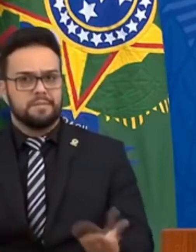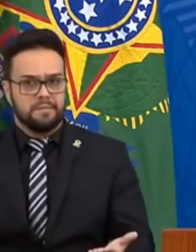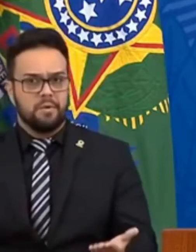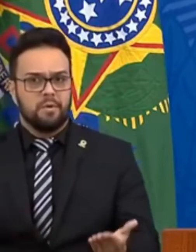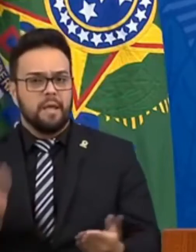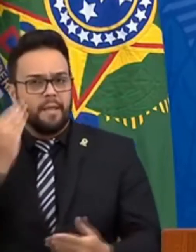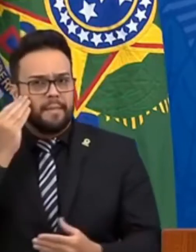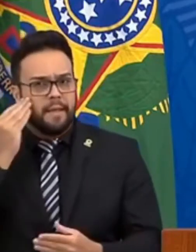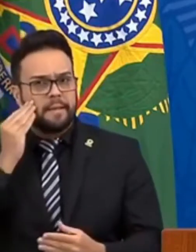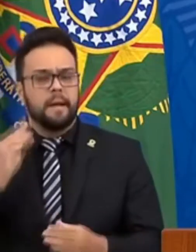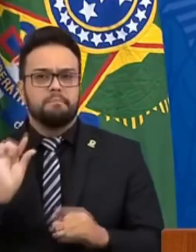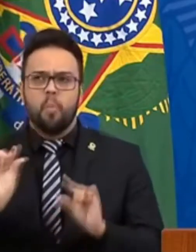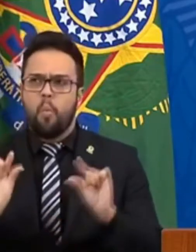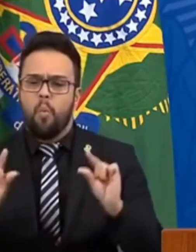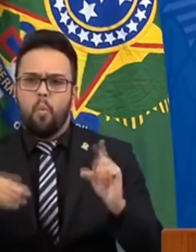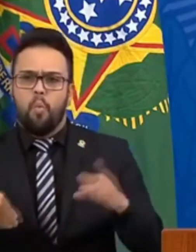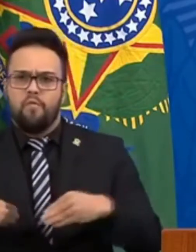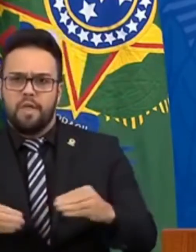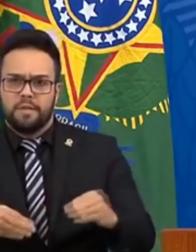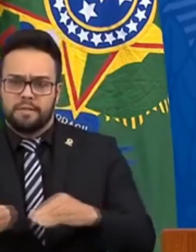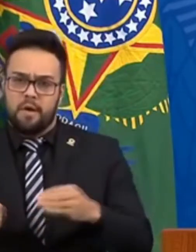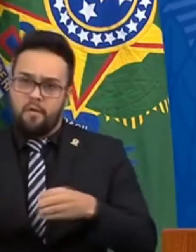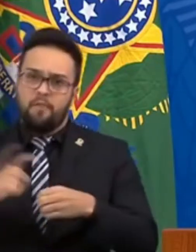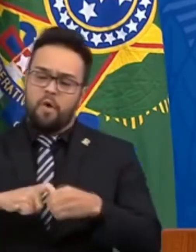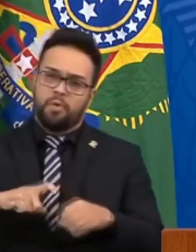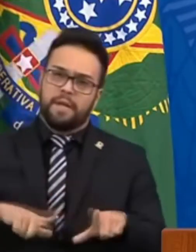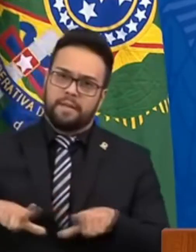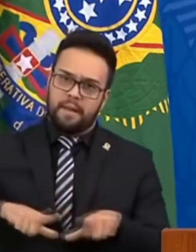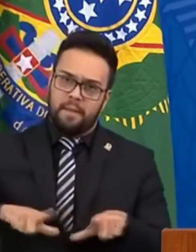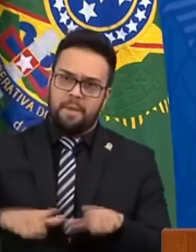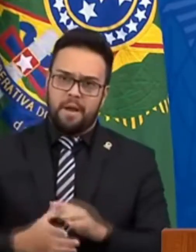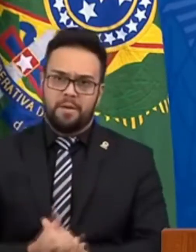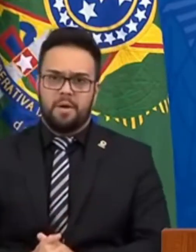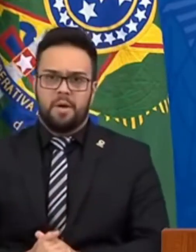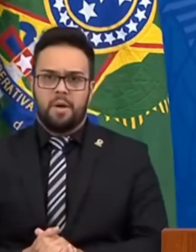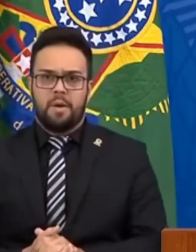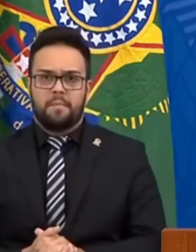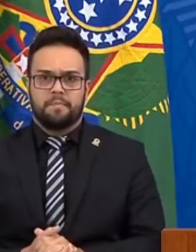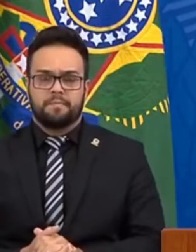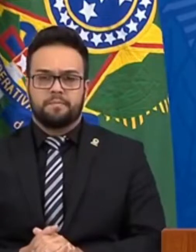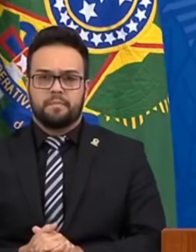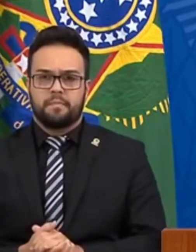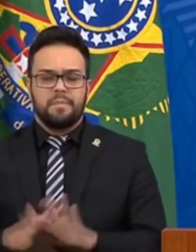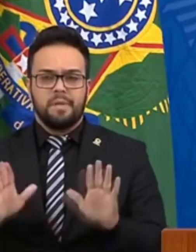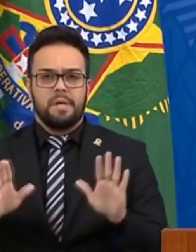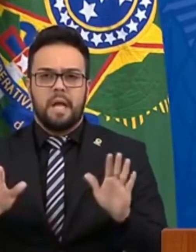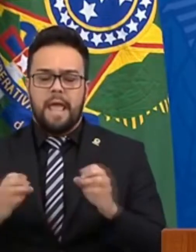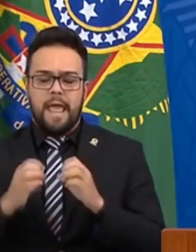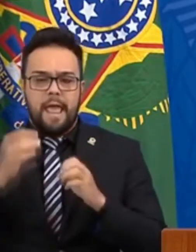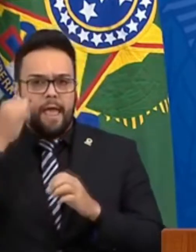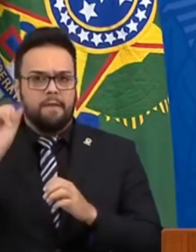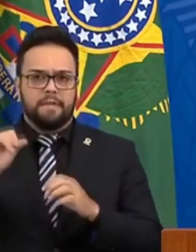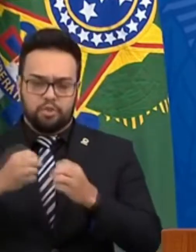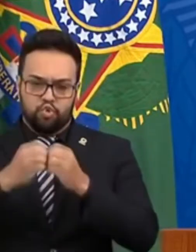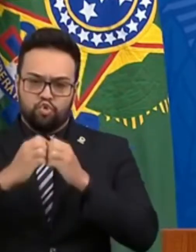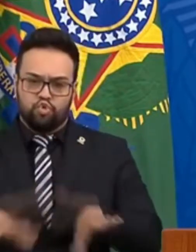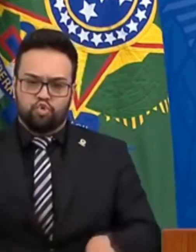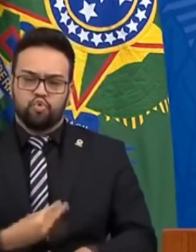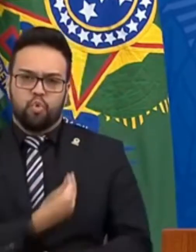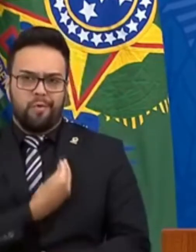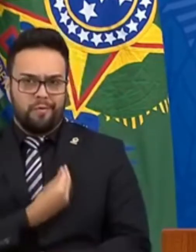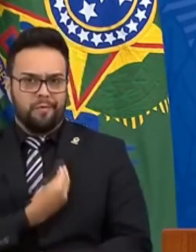e aí ah tá que exatamente não venhamos a sofrer mais com isso a